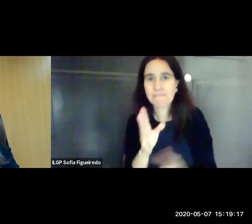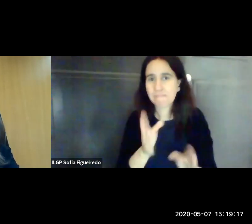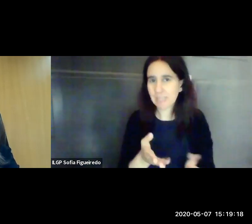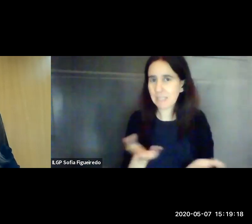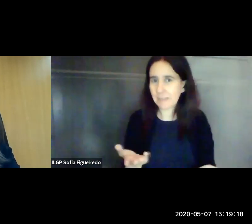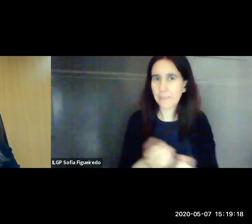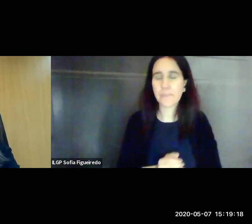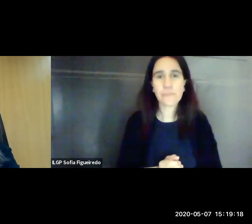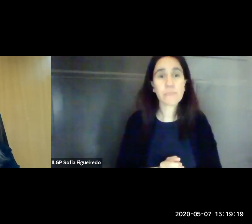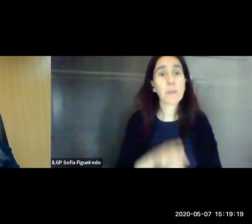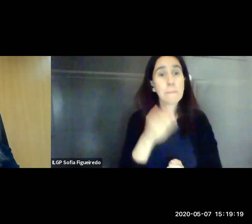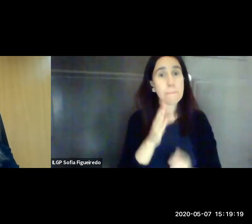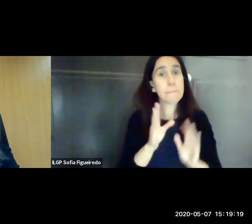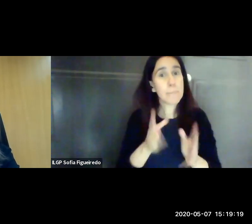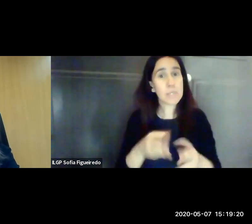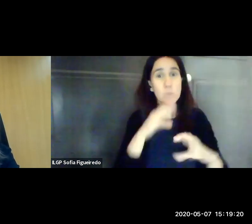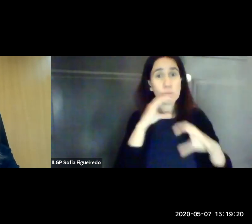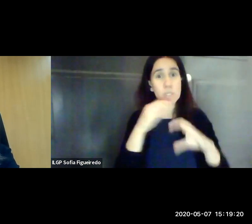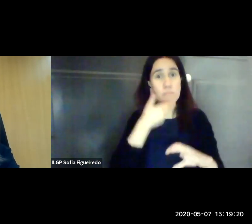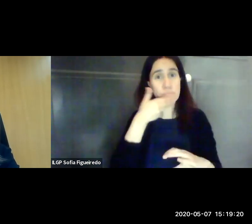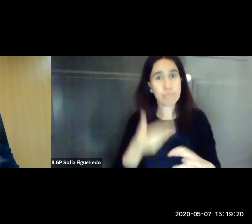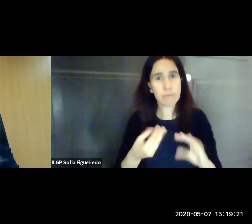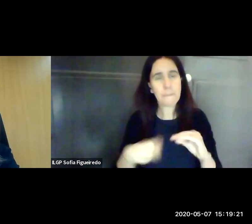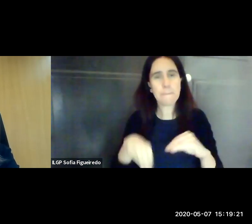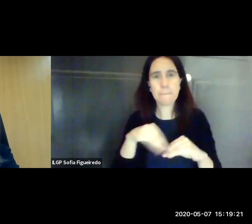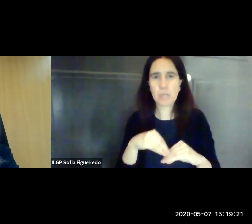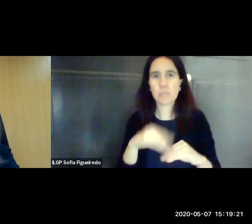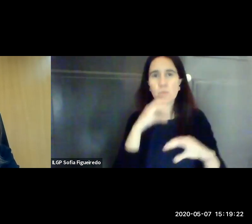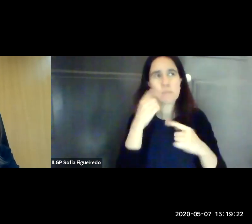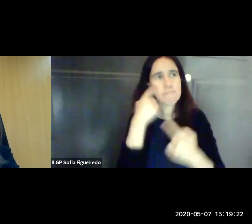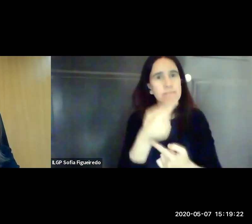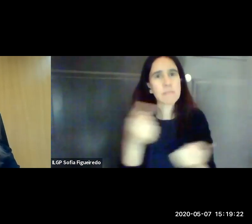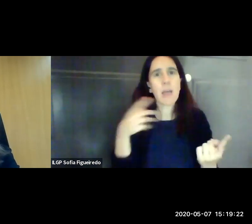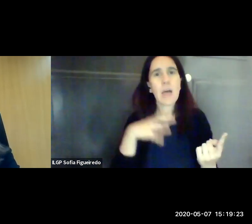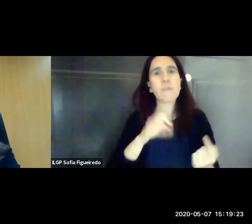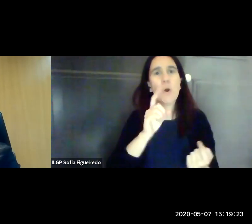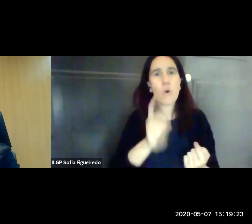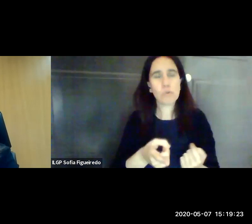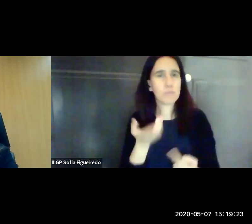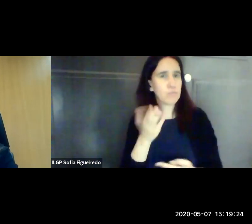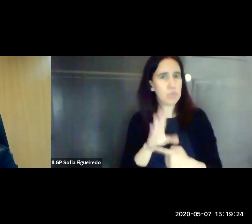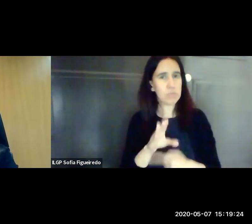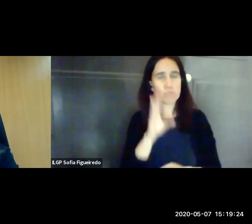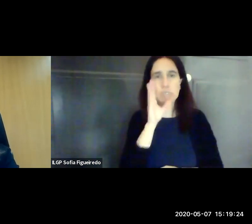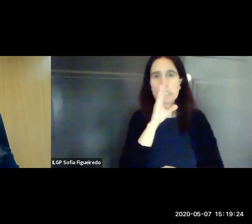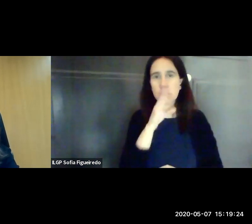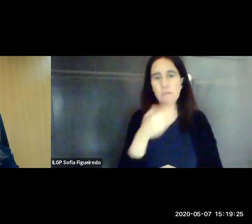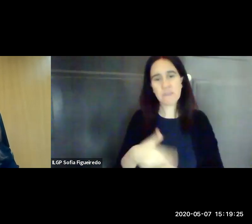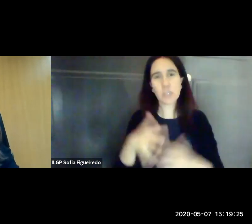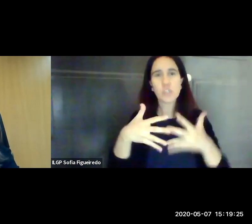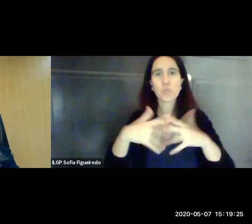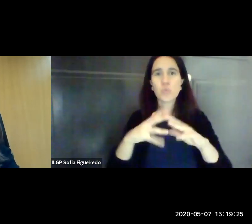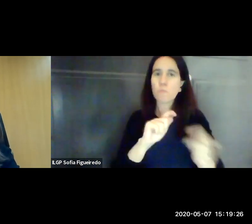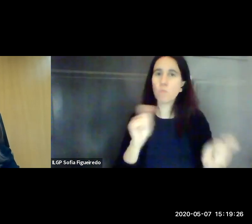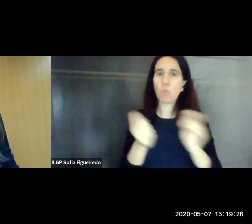das competências comunicacionais há também um impacto que queremos dar à comunicação. E, portanto, se estamos, por exemplo, a comunicar uma mudança estrutural